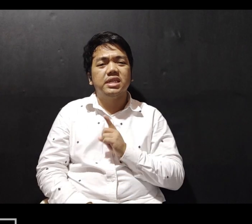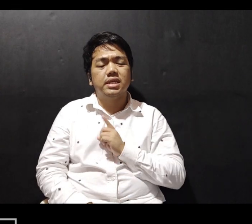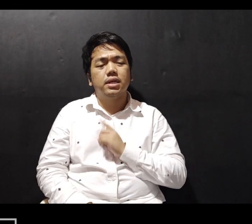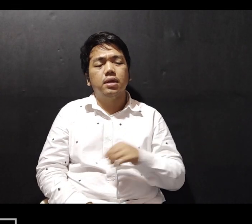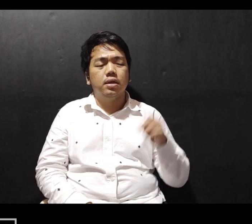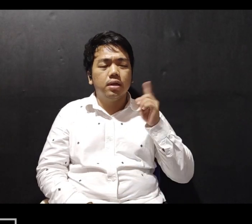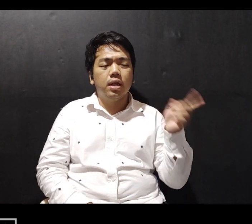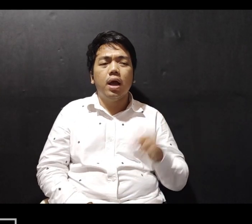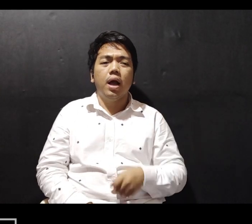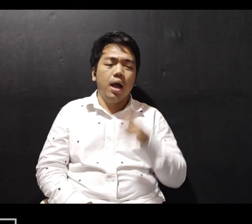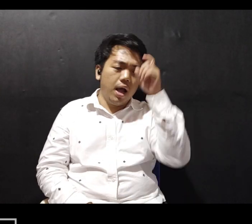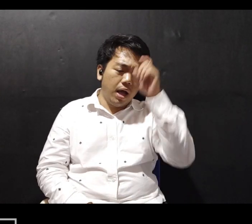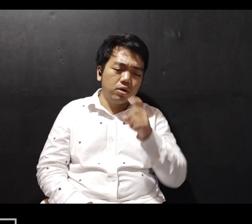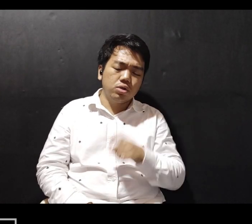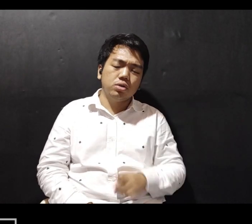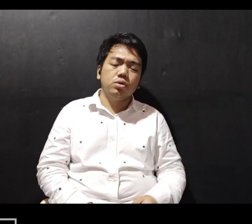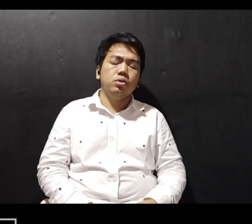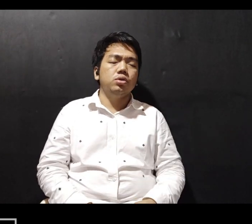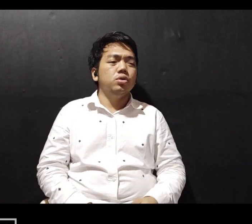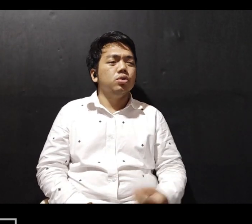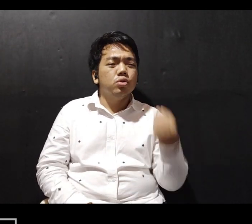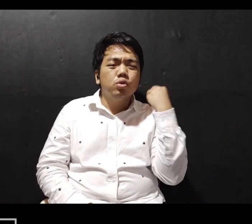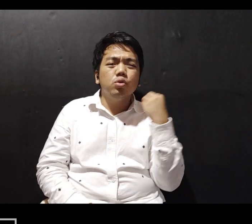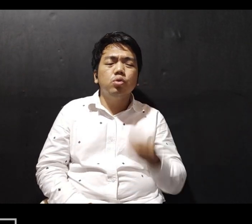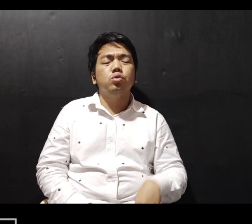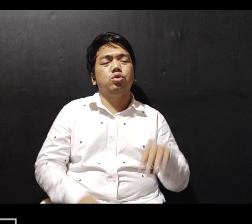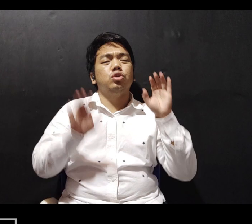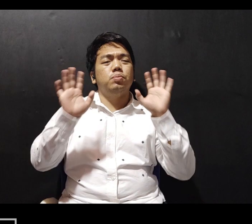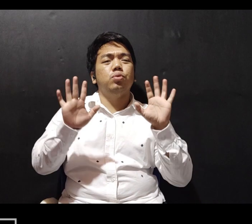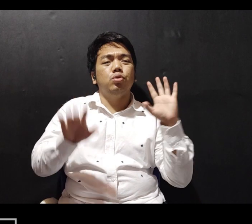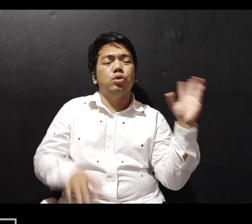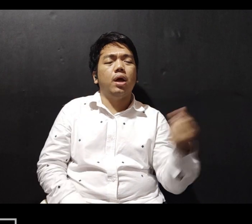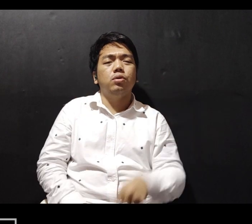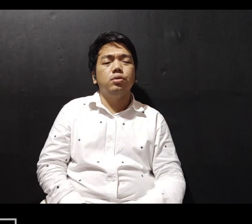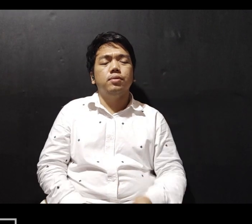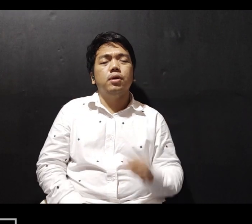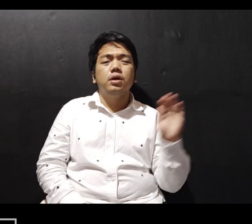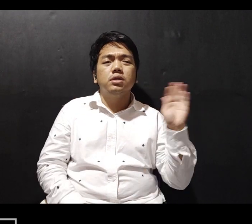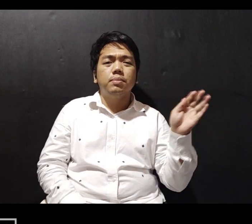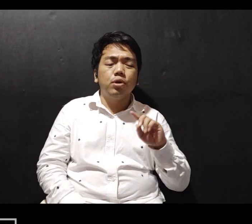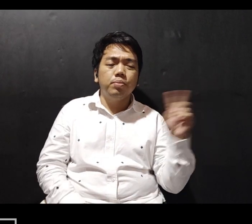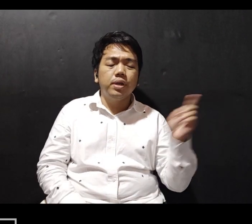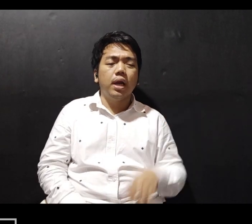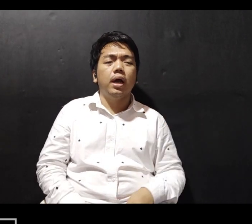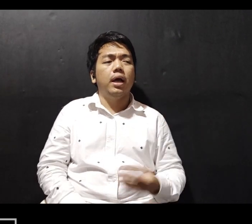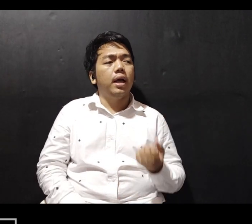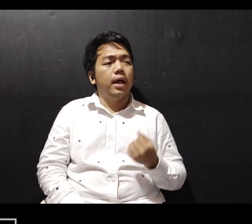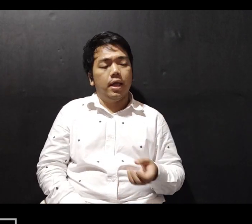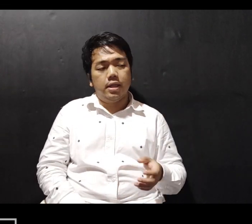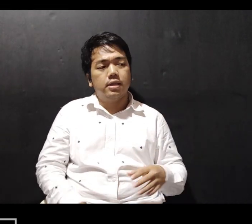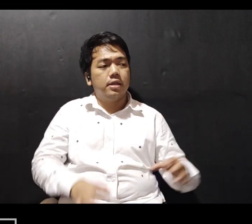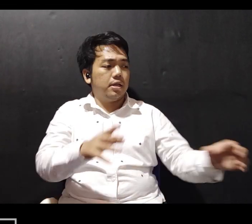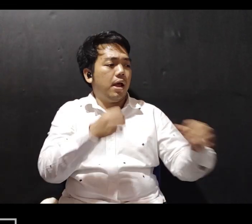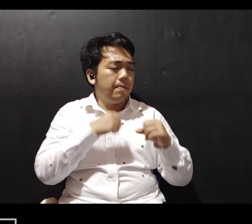itu, harus menantikan 10 tahun lebih sebelum dia menerima tugas dari gereja untuk